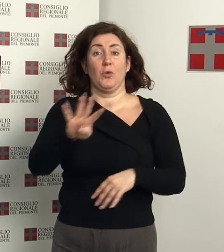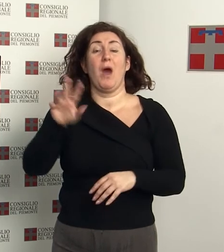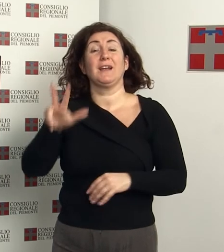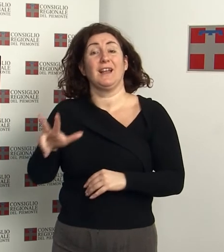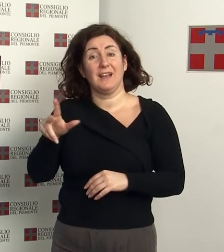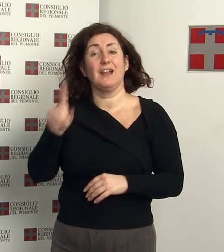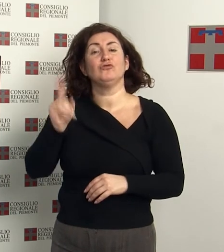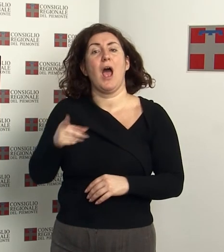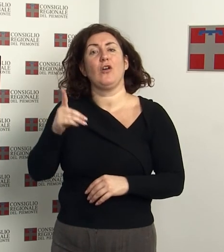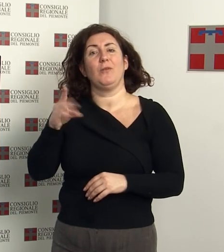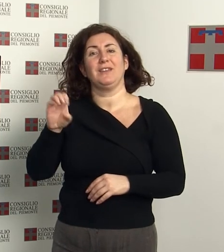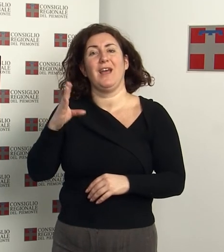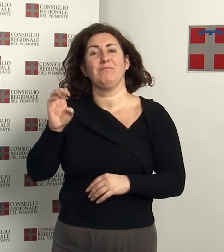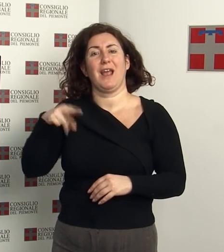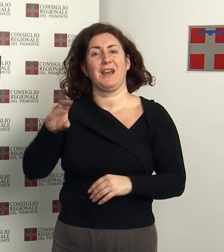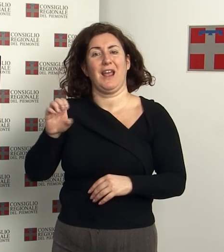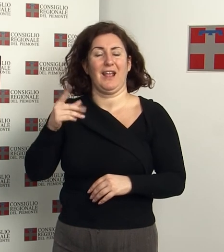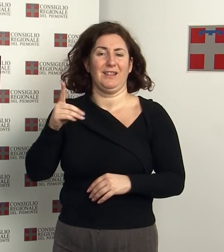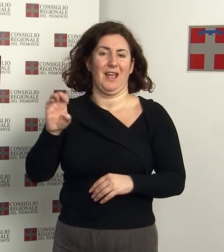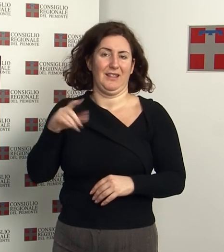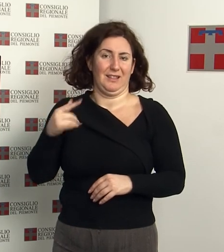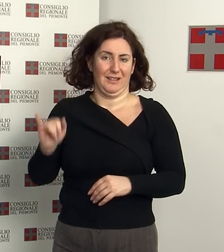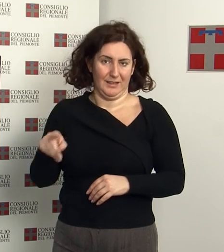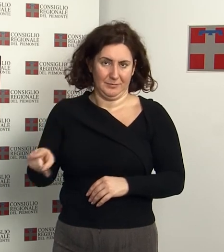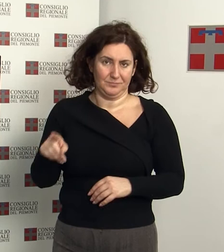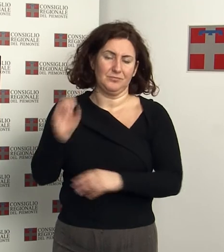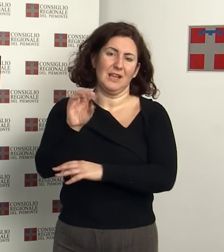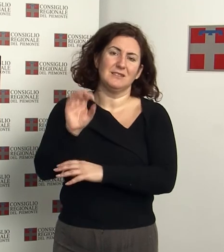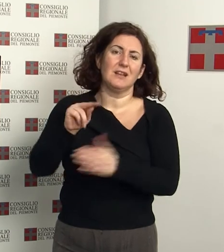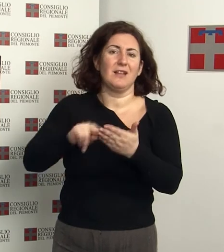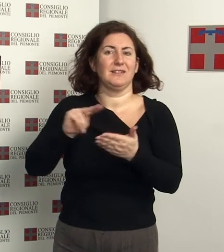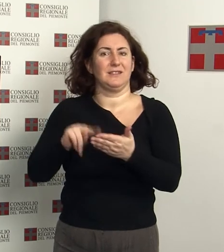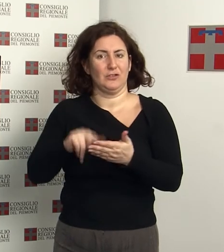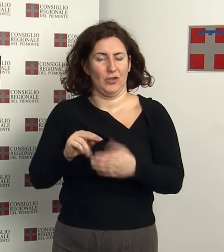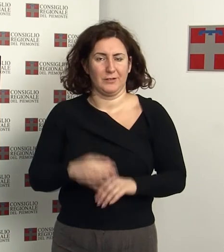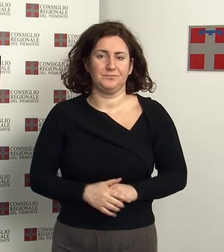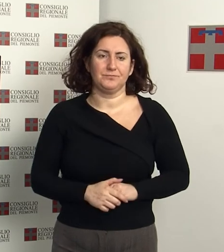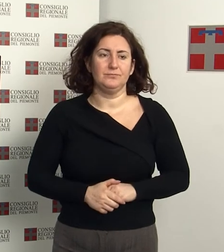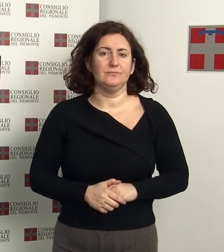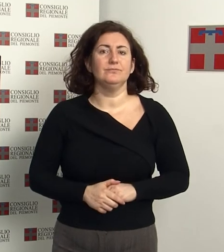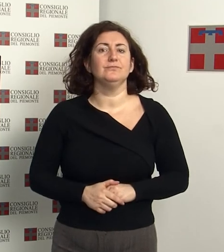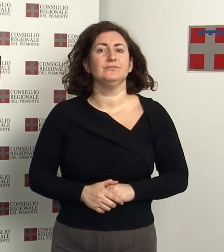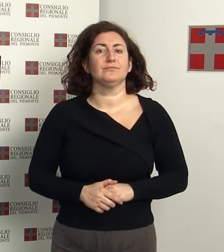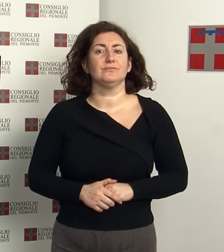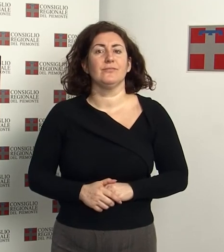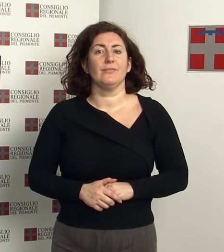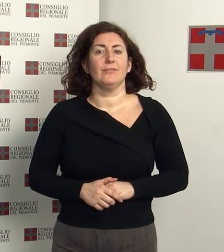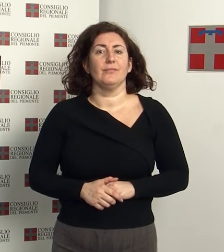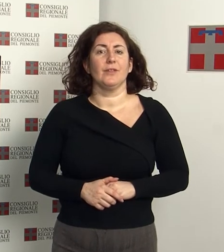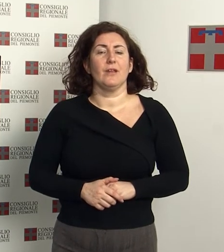quella di giacomo verri insegnante e scrittore frutta e ortaggi che parlano piemontese sono stati